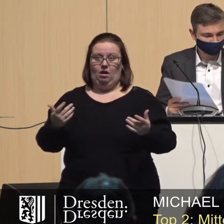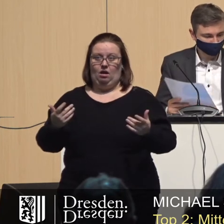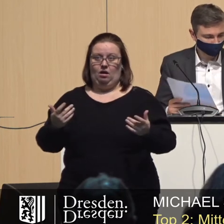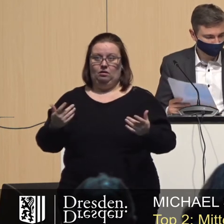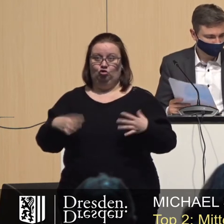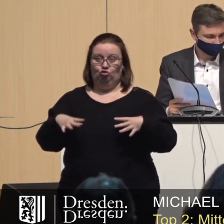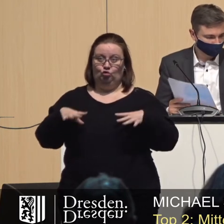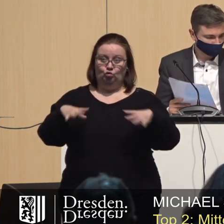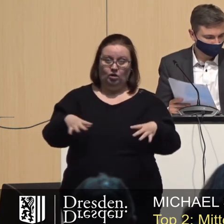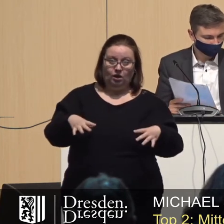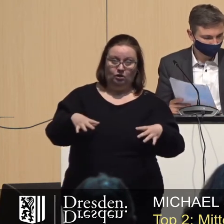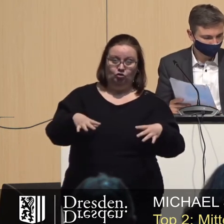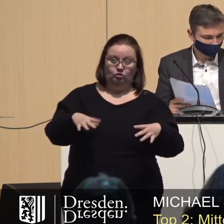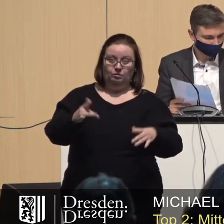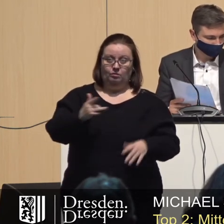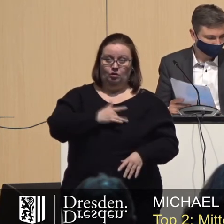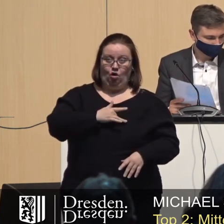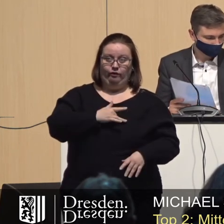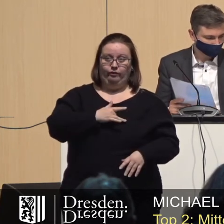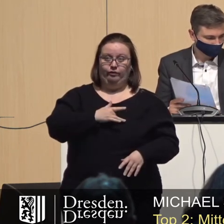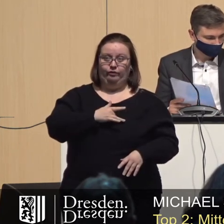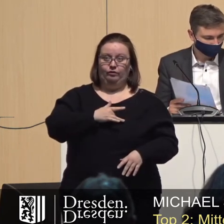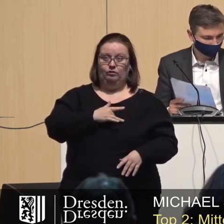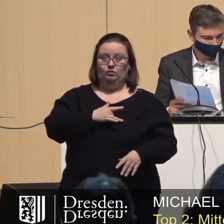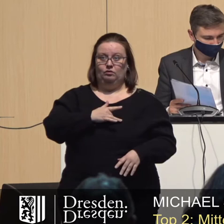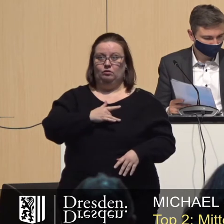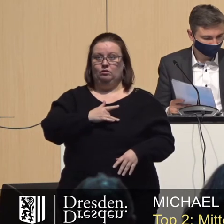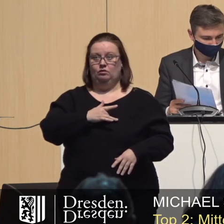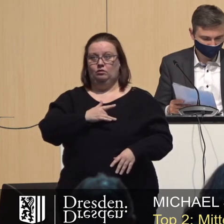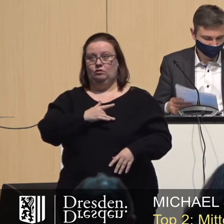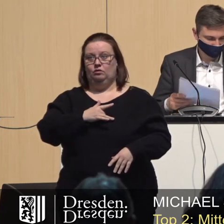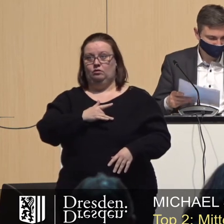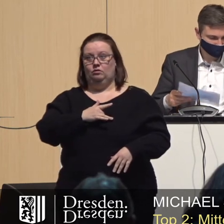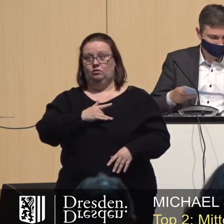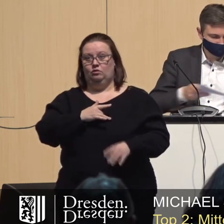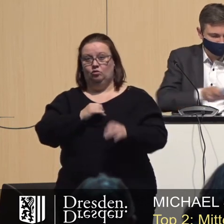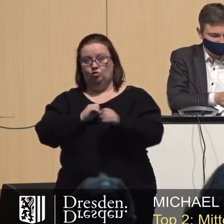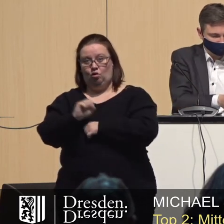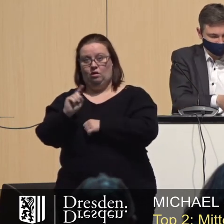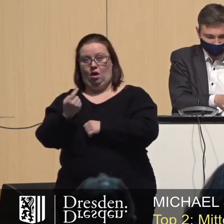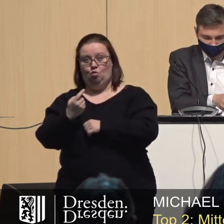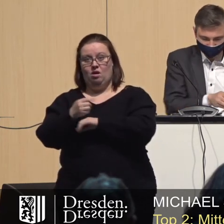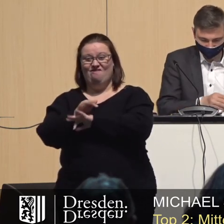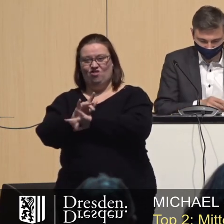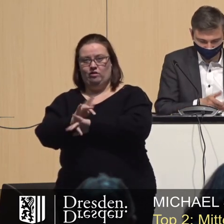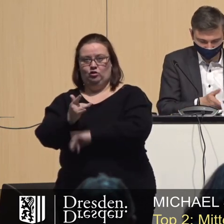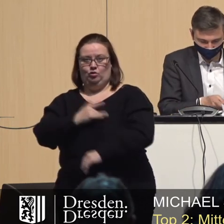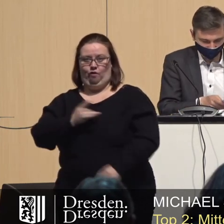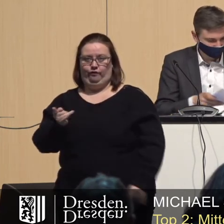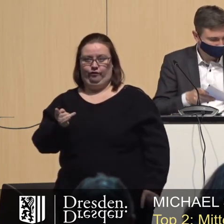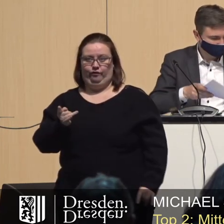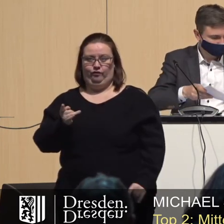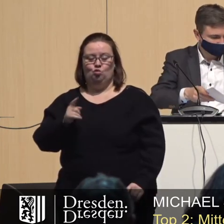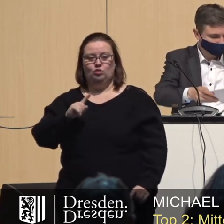nur gesundheitlich betroffen sind, sondern auch und andere wirtschaftlich betroffen sind. Und